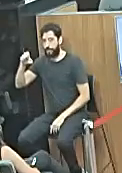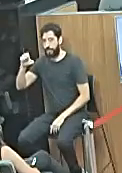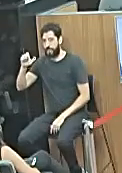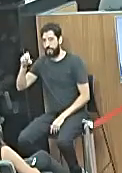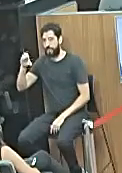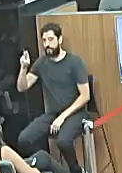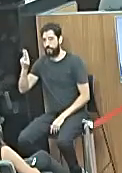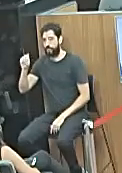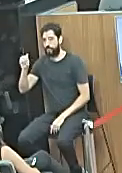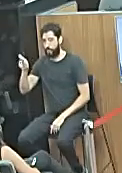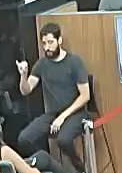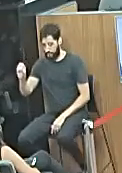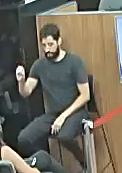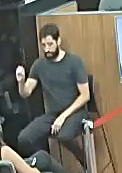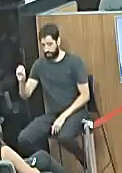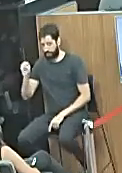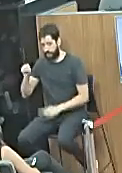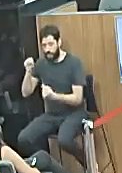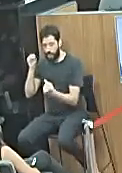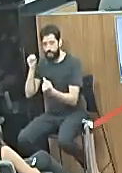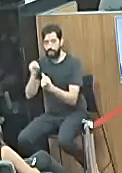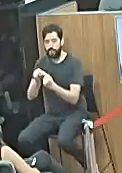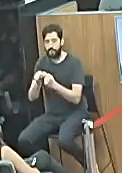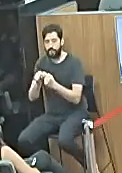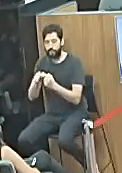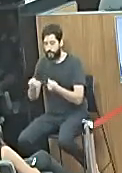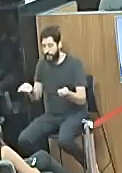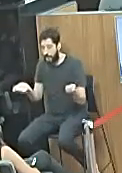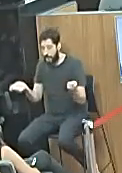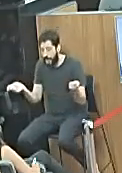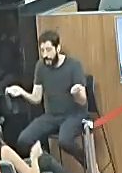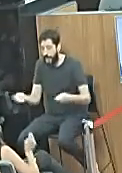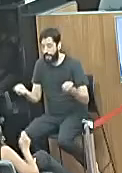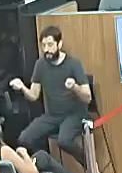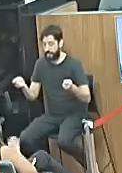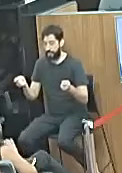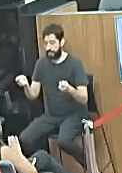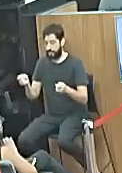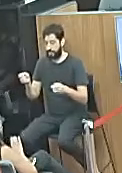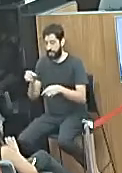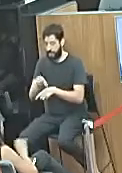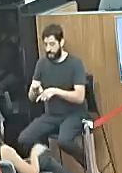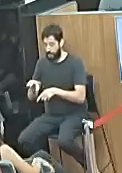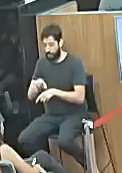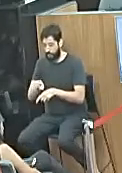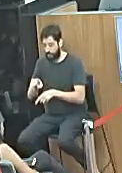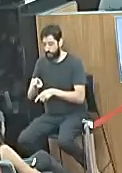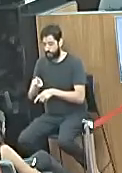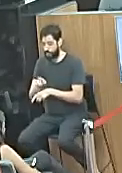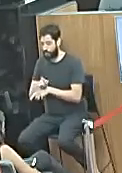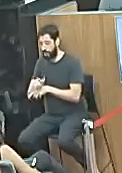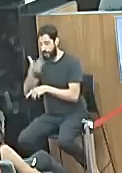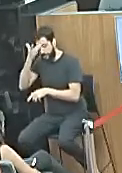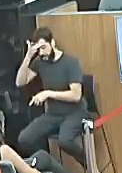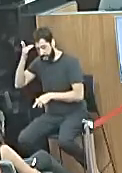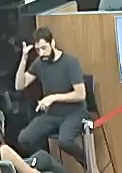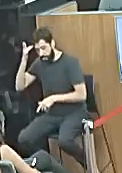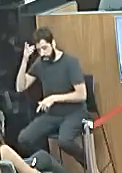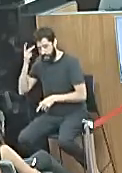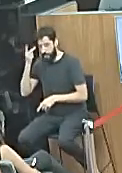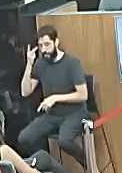de seu objetivo para capacitar capacitar técnica e gerencialmente pessoas para